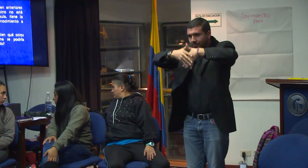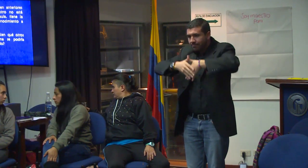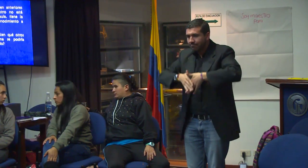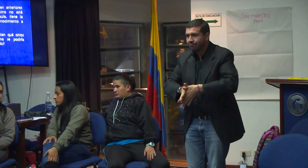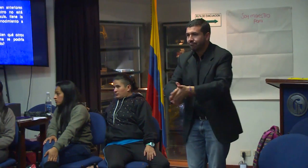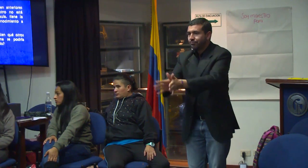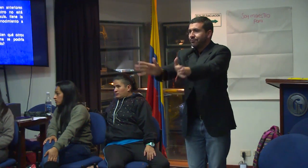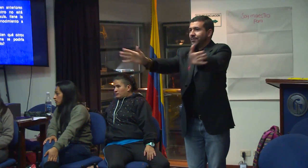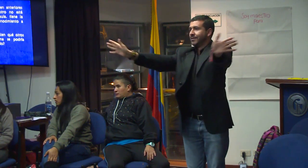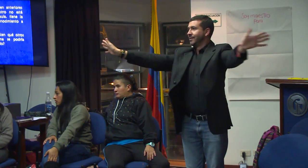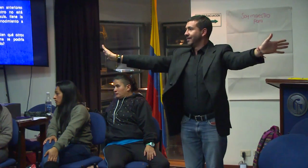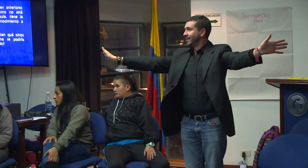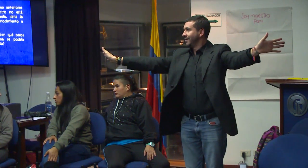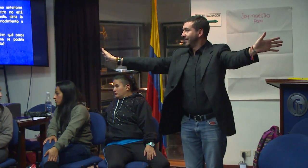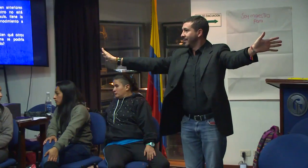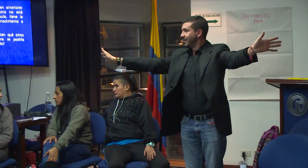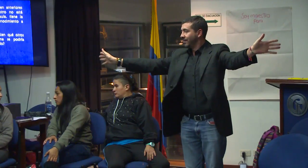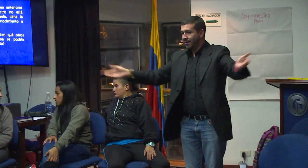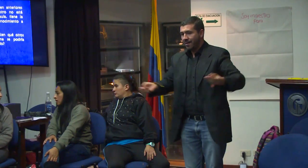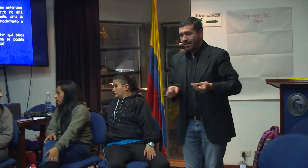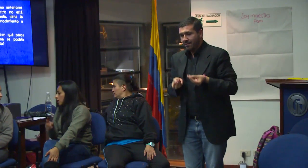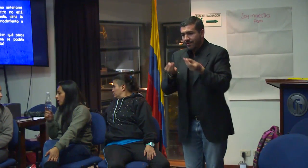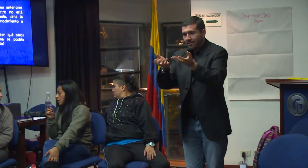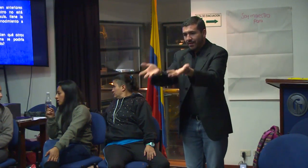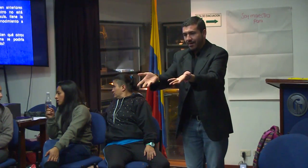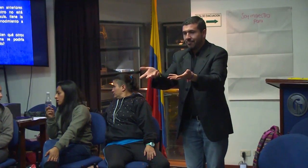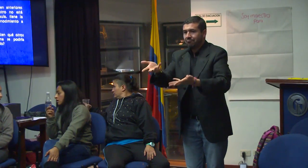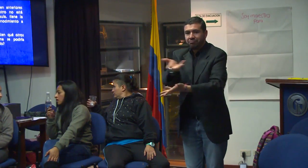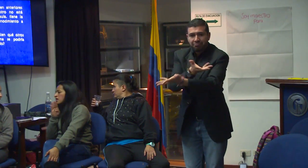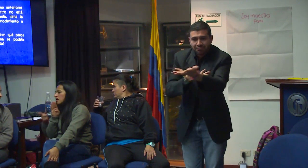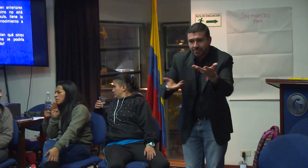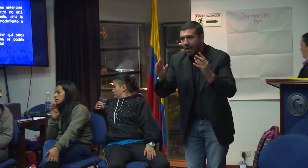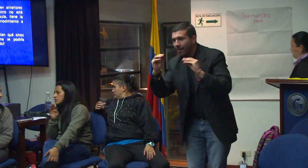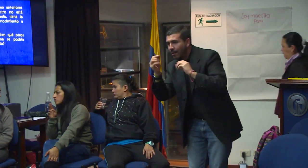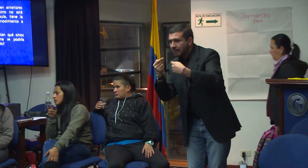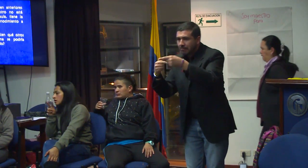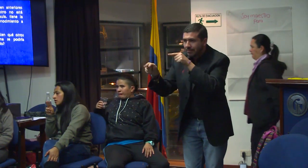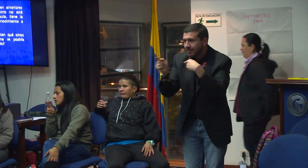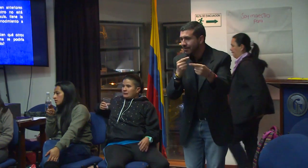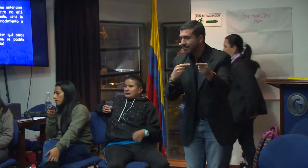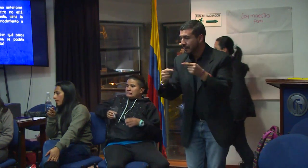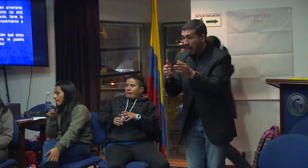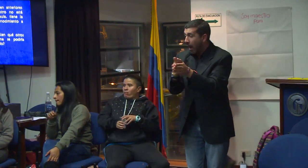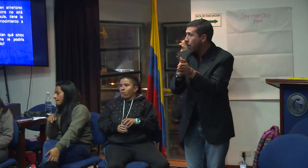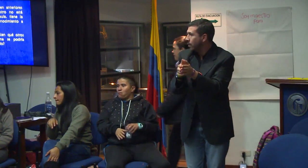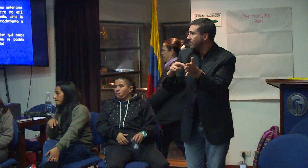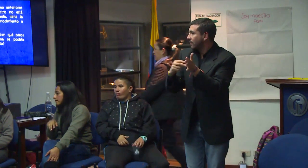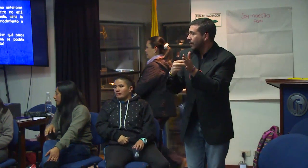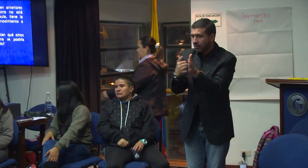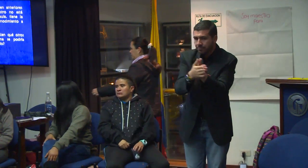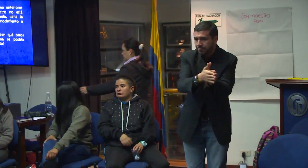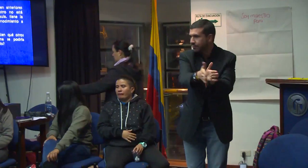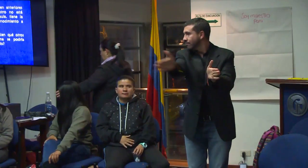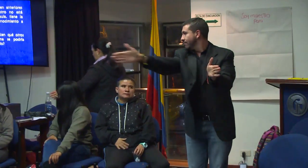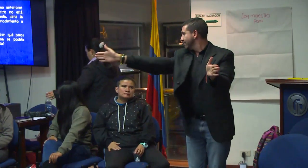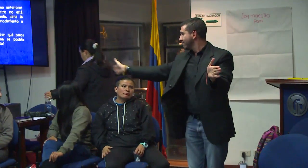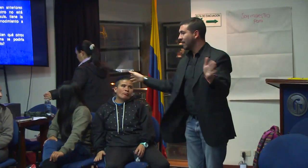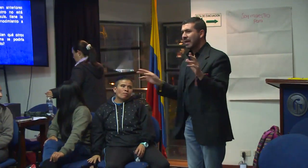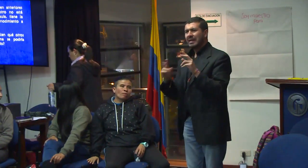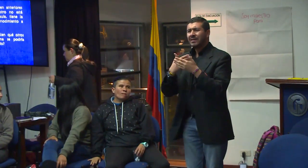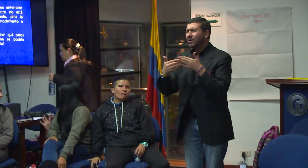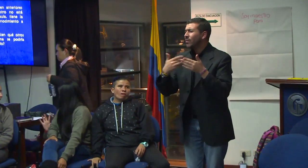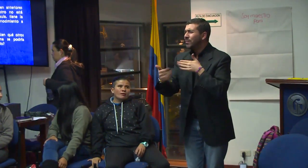Y uno de esos dos procesos para poderme abrir, para poder abrir el proceso que empiezo de discusión, de construcción en